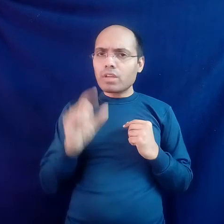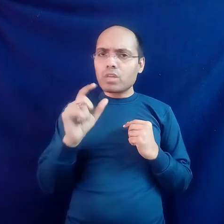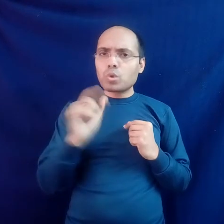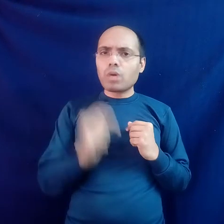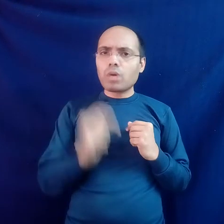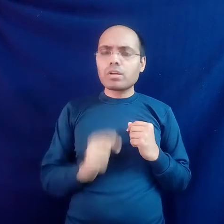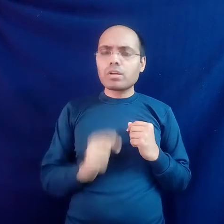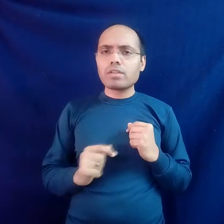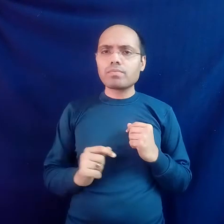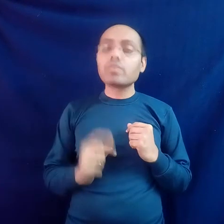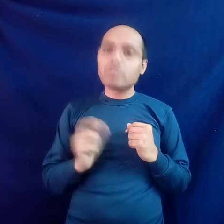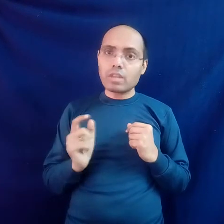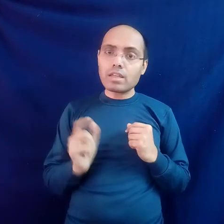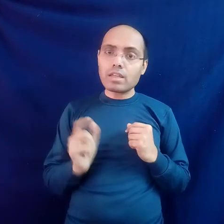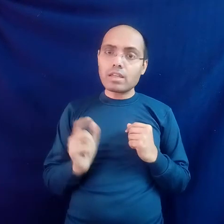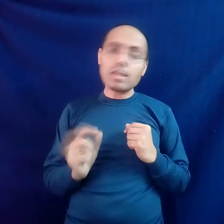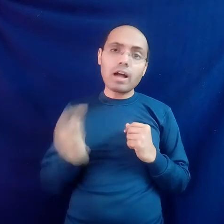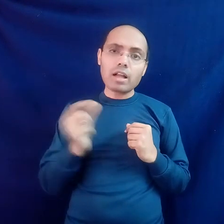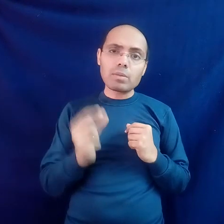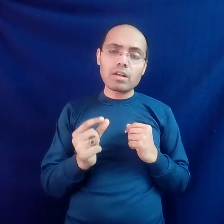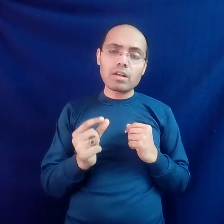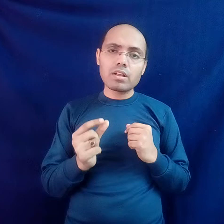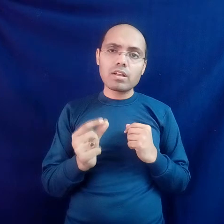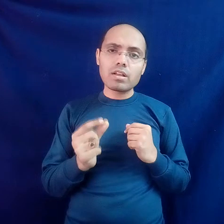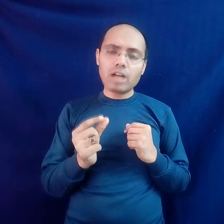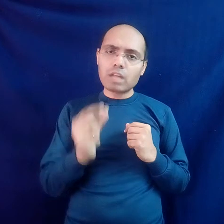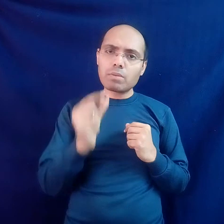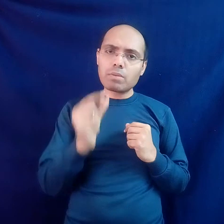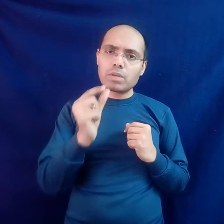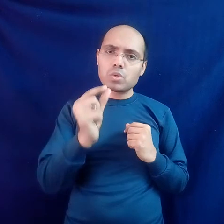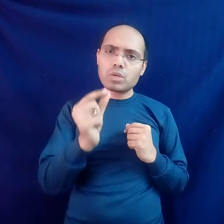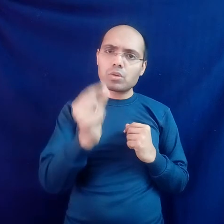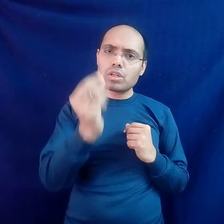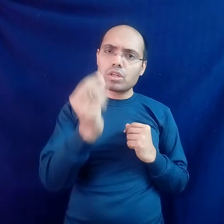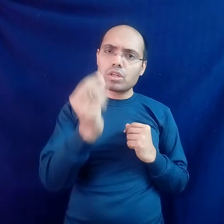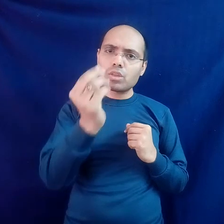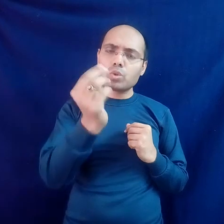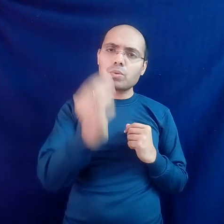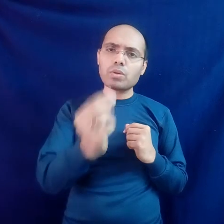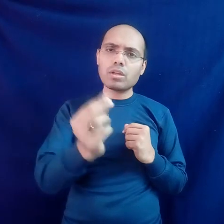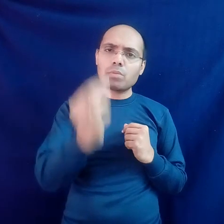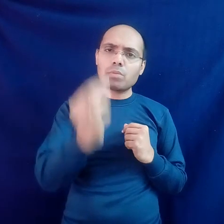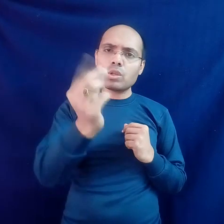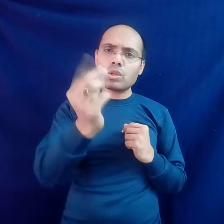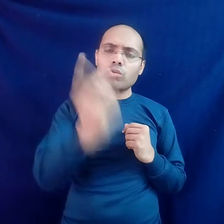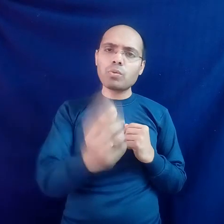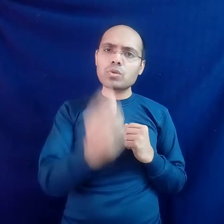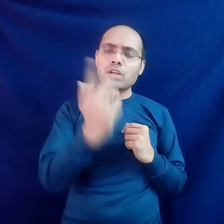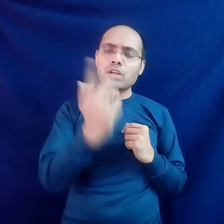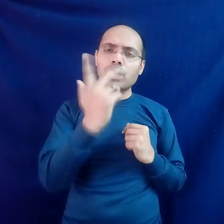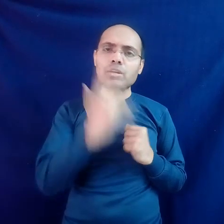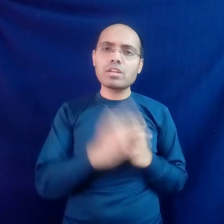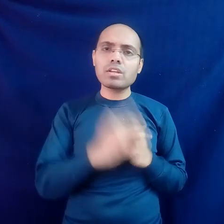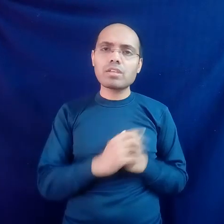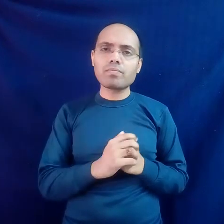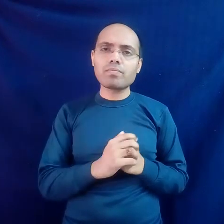साइज छोटा हो जाए, जैसे कि आत्मा, आत्मा बड़ी छोटी होती है, सूक्ष्म होती है, बिंदी स्वरूप होती है, जो दिखाई भी नहीं देती है,